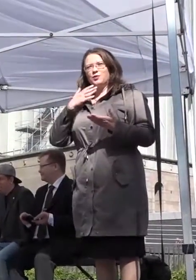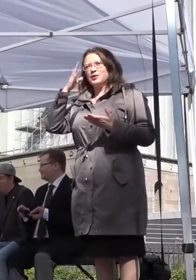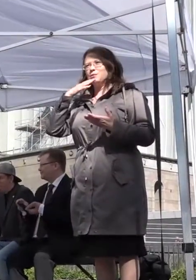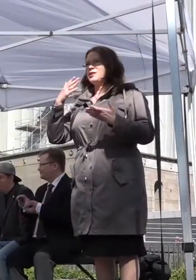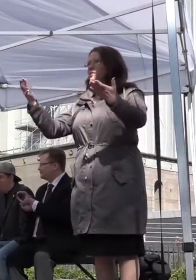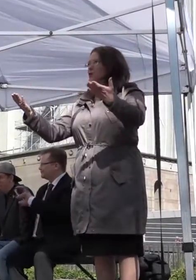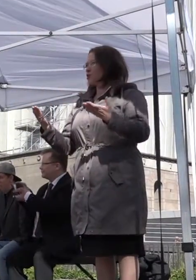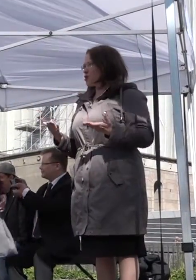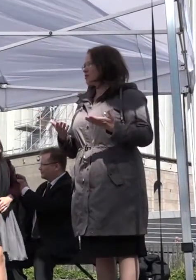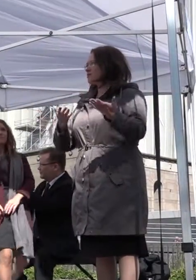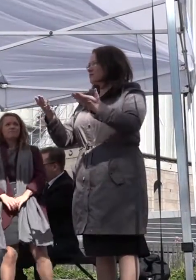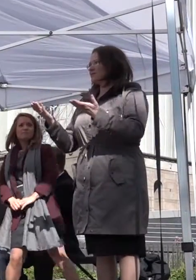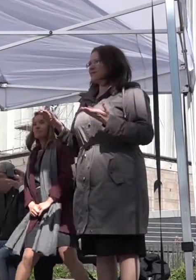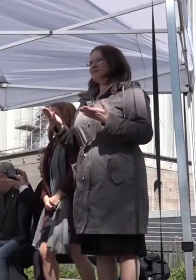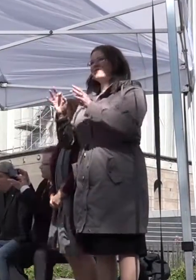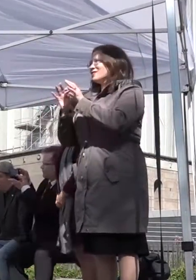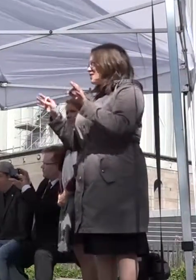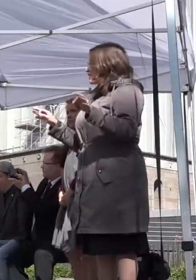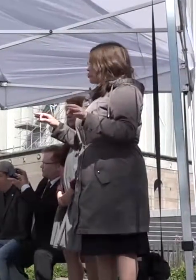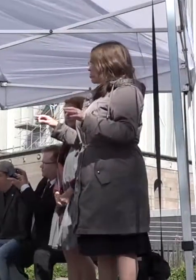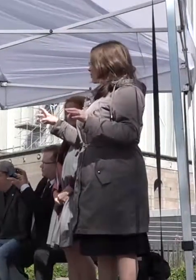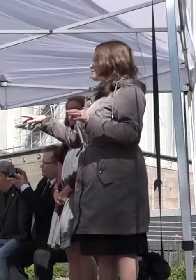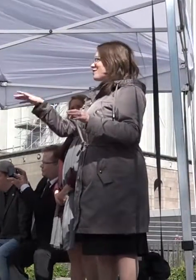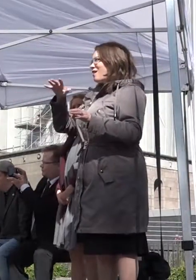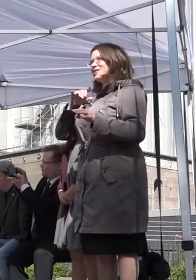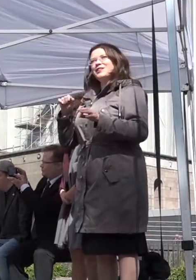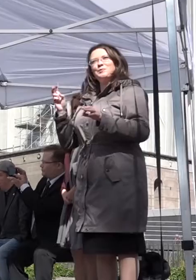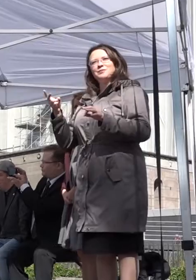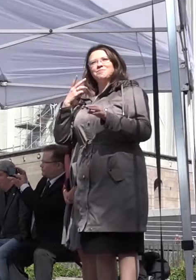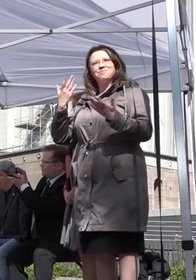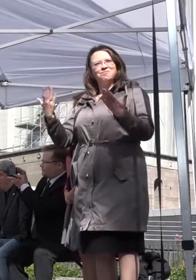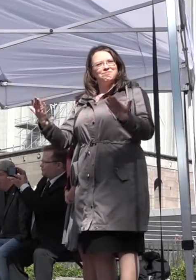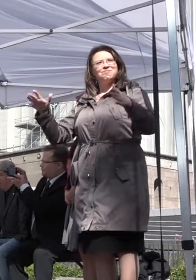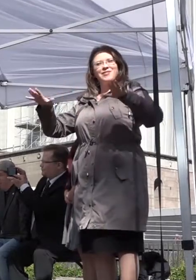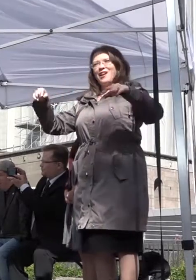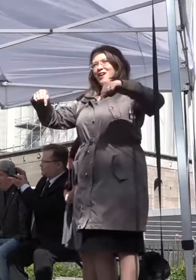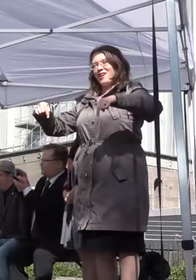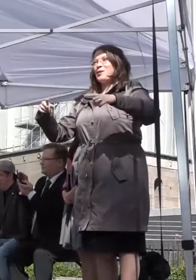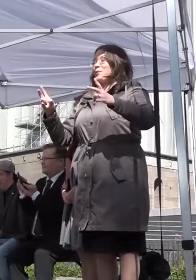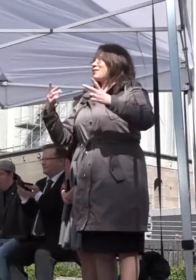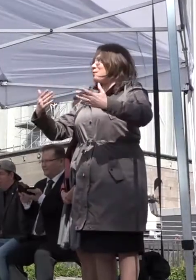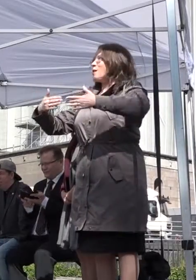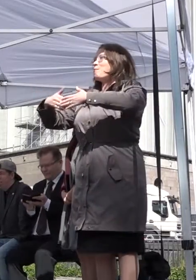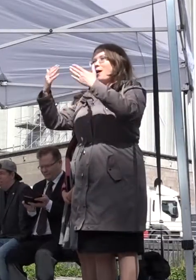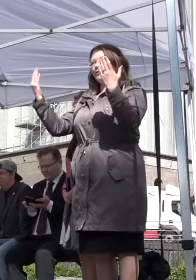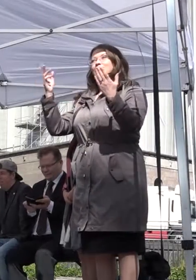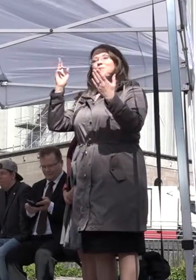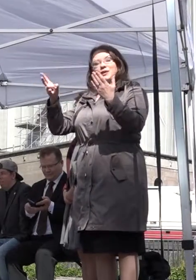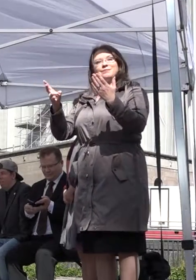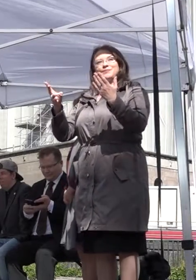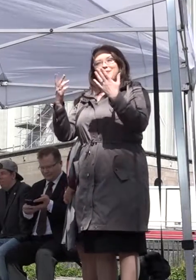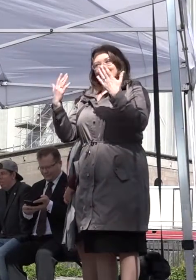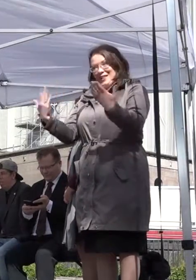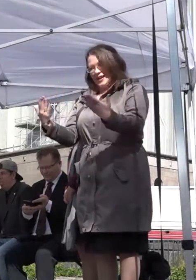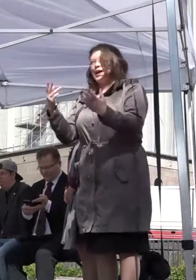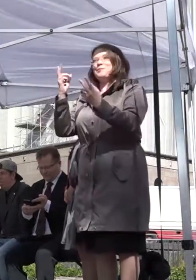Hienoa, että olette kaikki todellakin täällä tänään ja että tämä päivä todellakin tapahtuu juuri